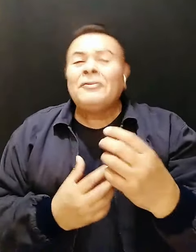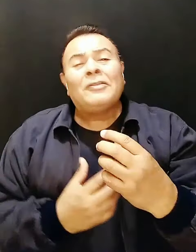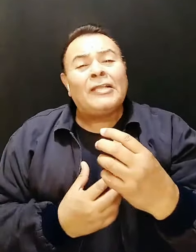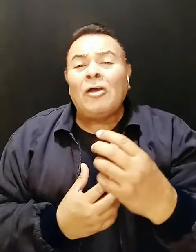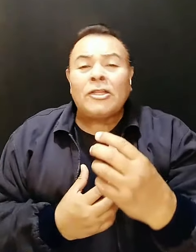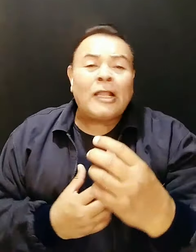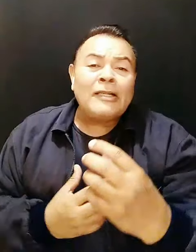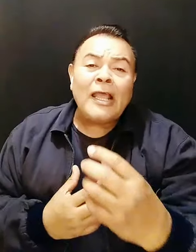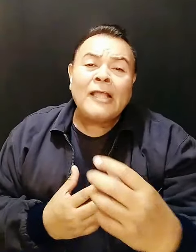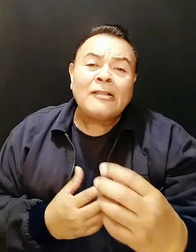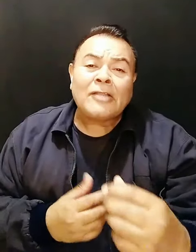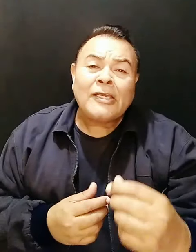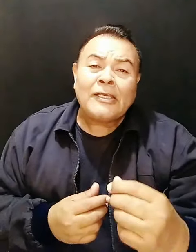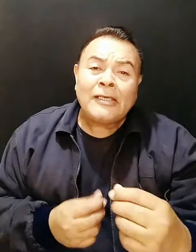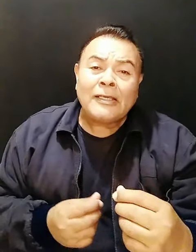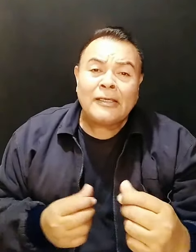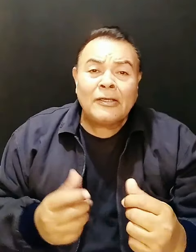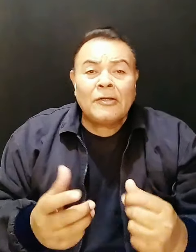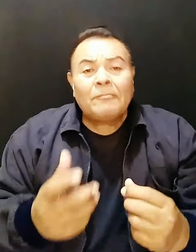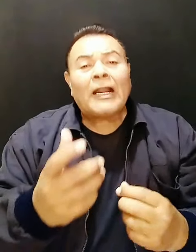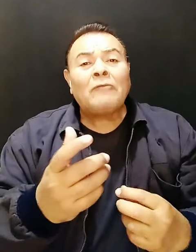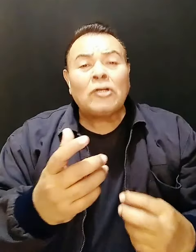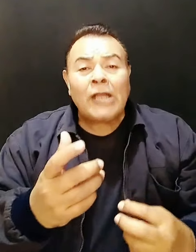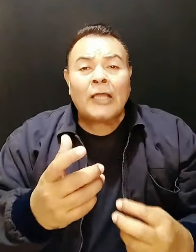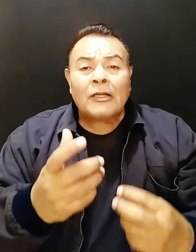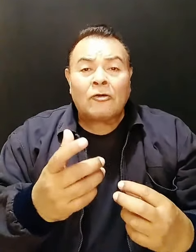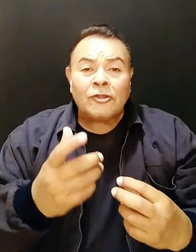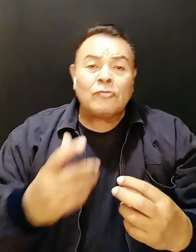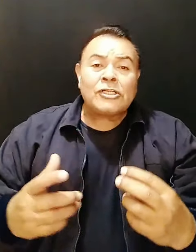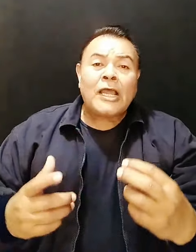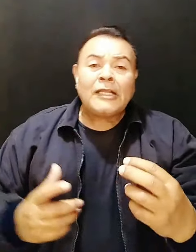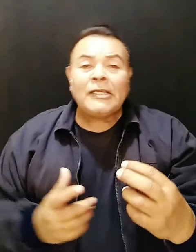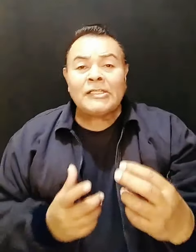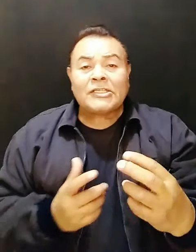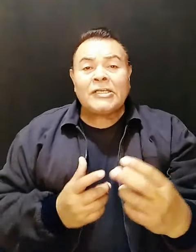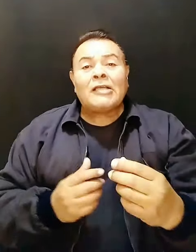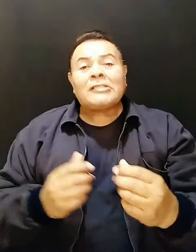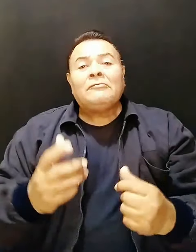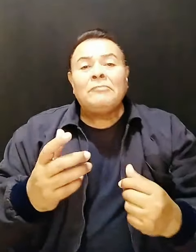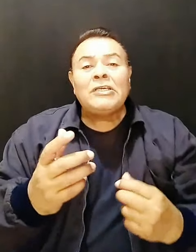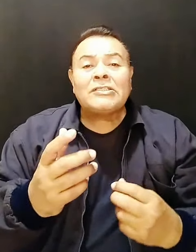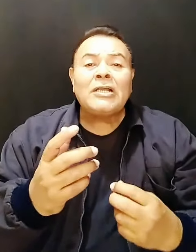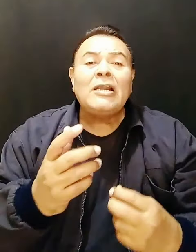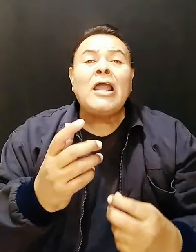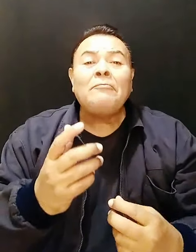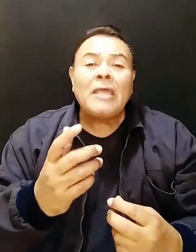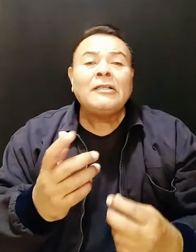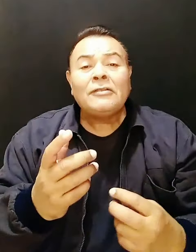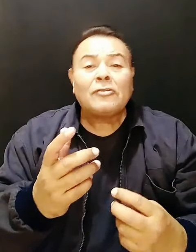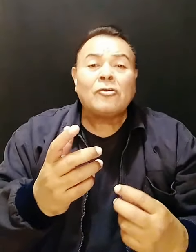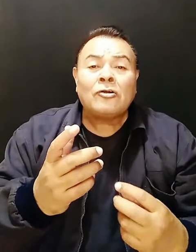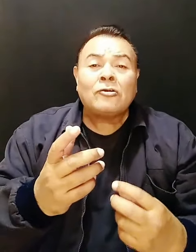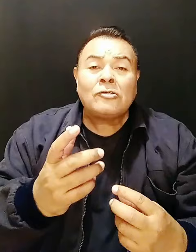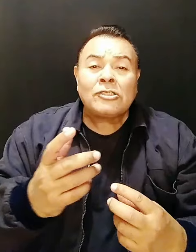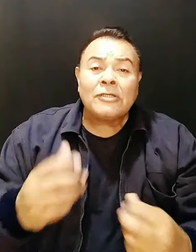no tenerte, para borrar con tus caricias mis lamentos,